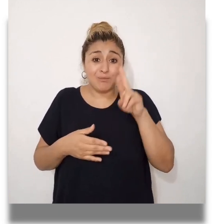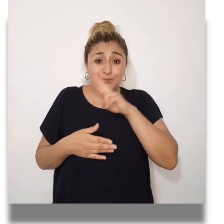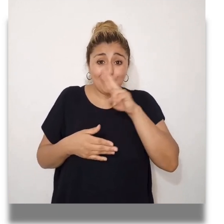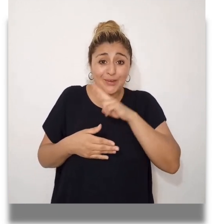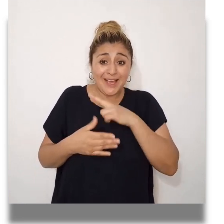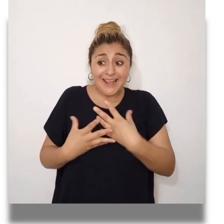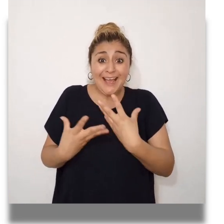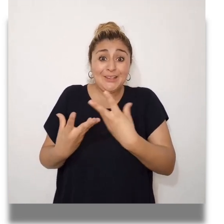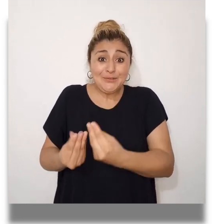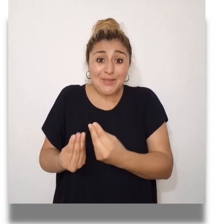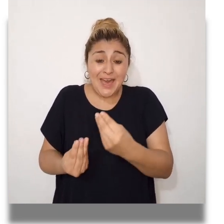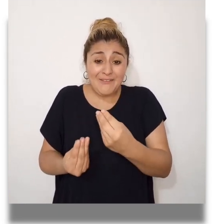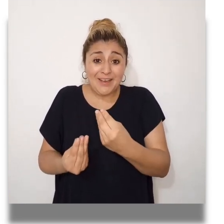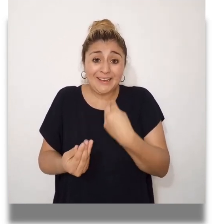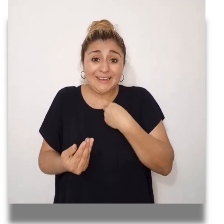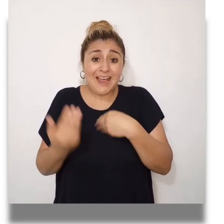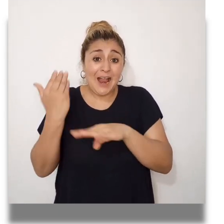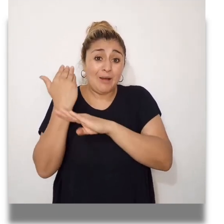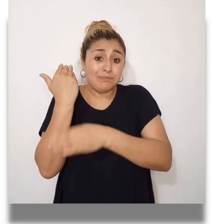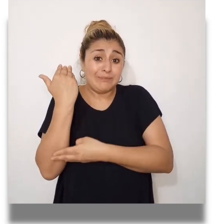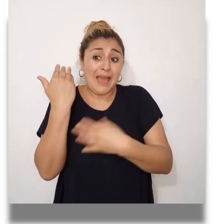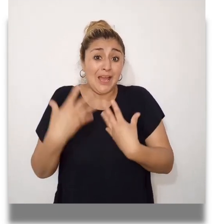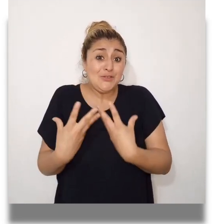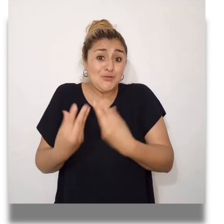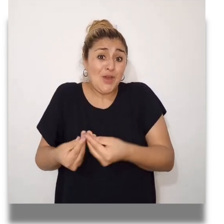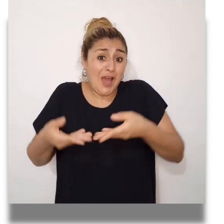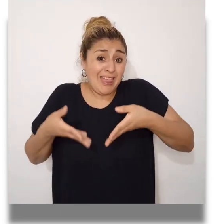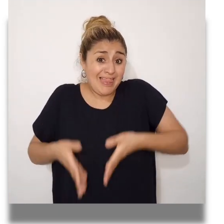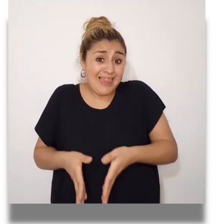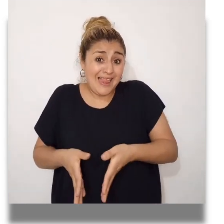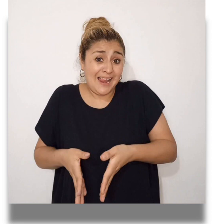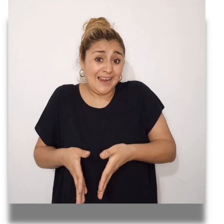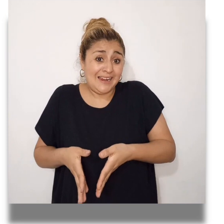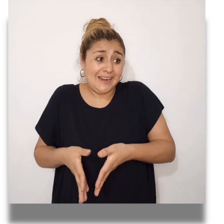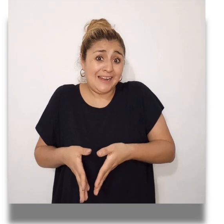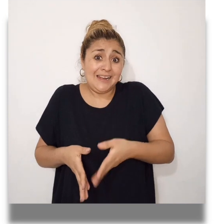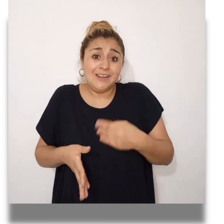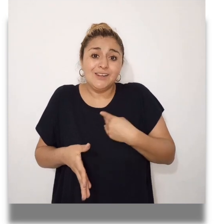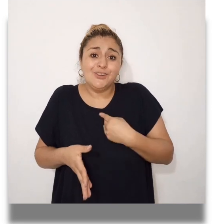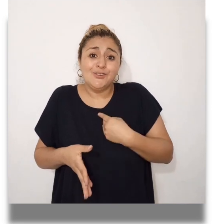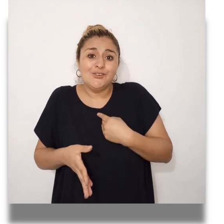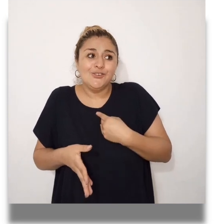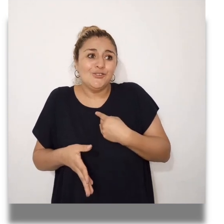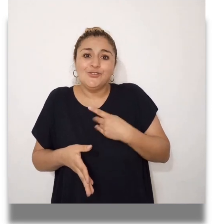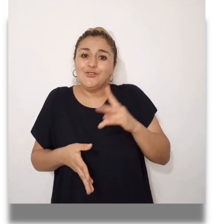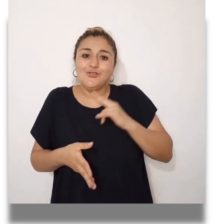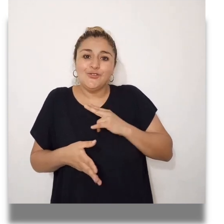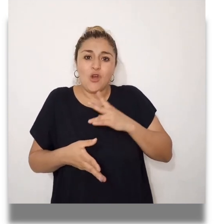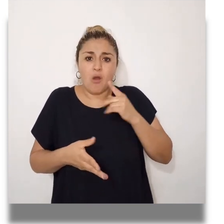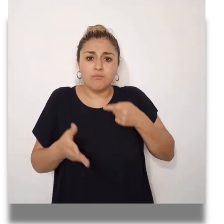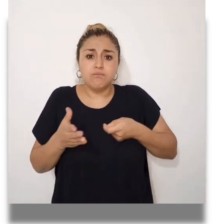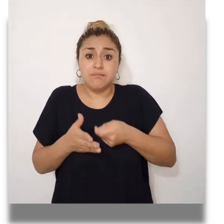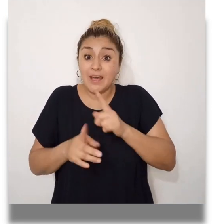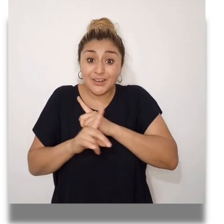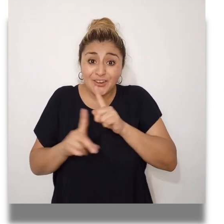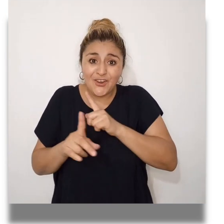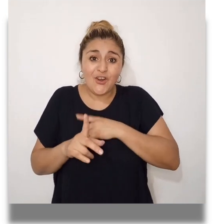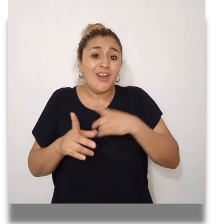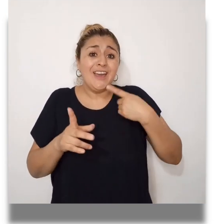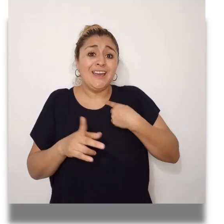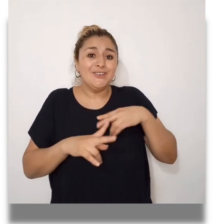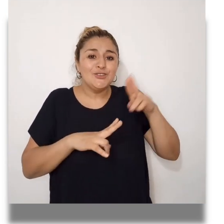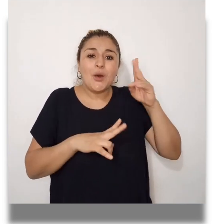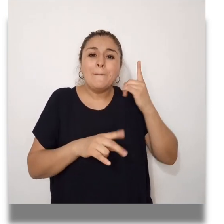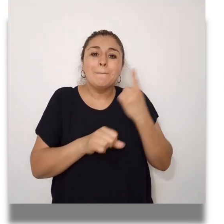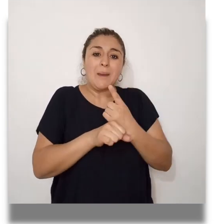Les sages-femmes n'ont pas eu peur de Pharaon. Las parteras no tuvieron miedo de Faraón. Pourquoi